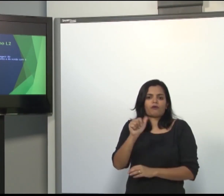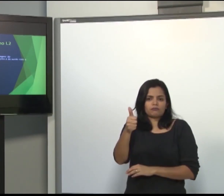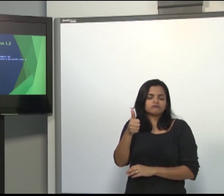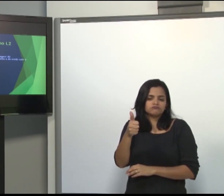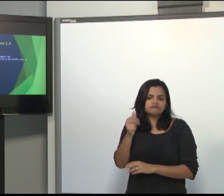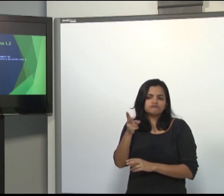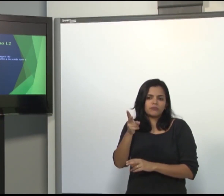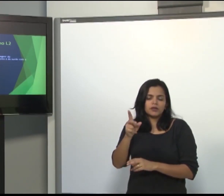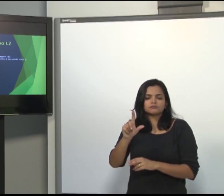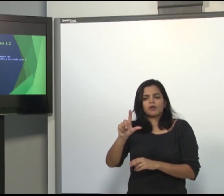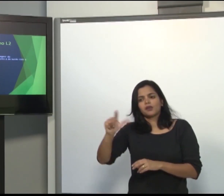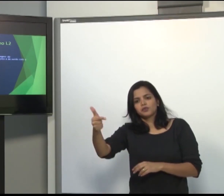português